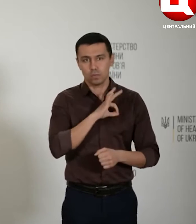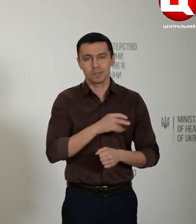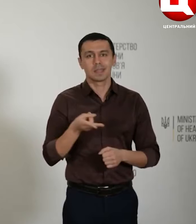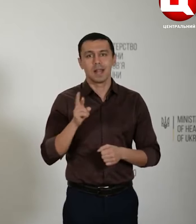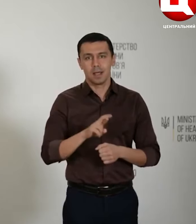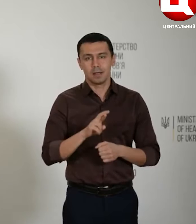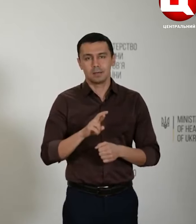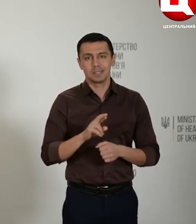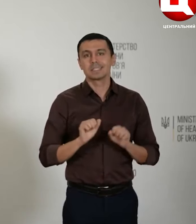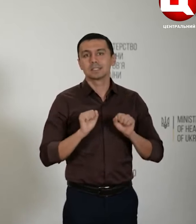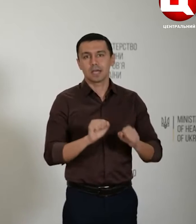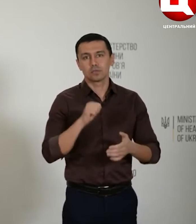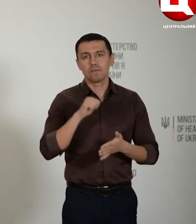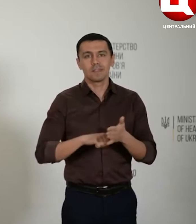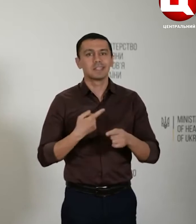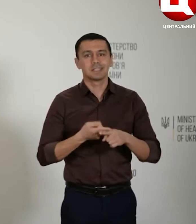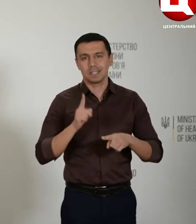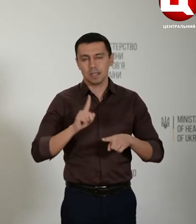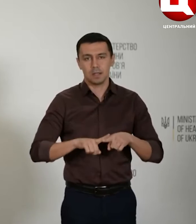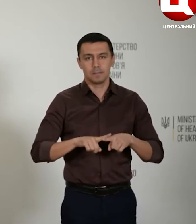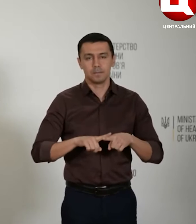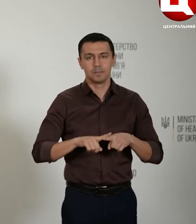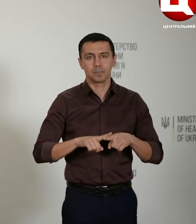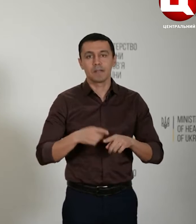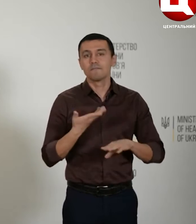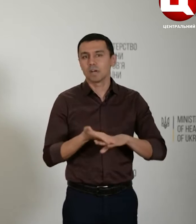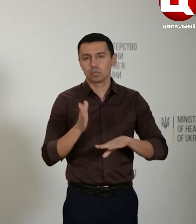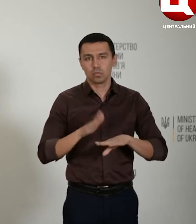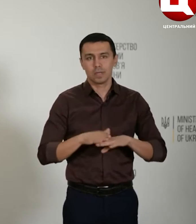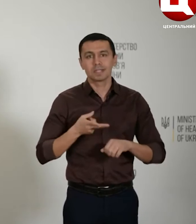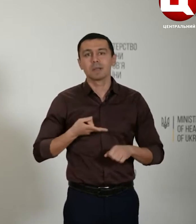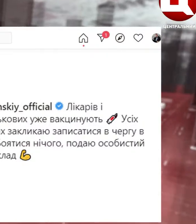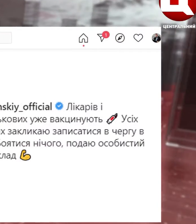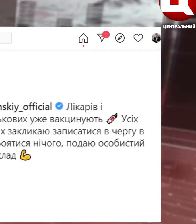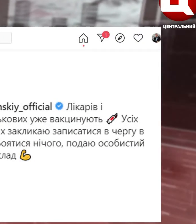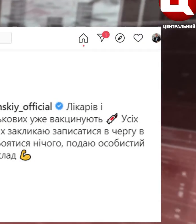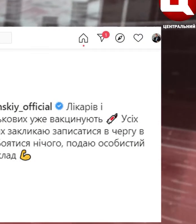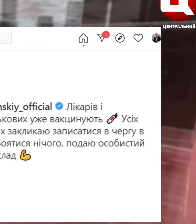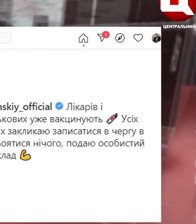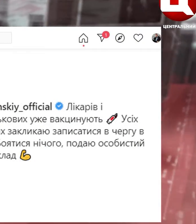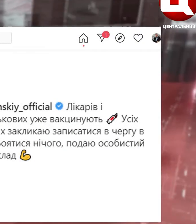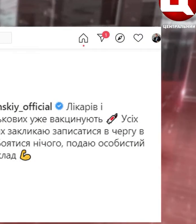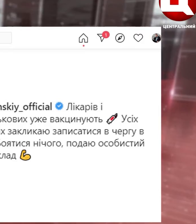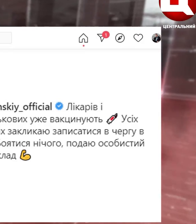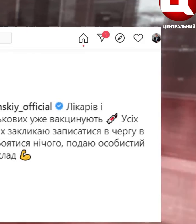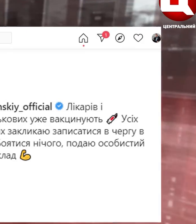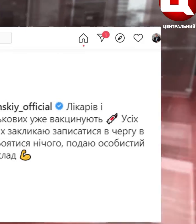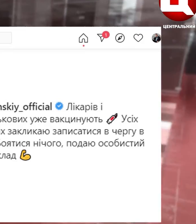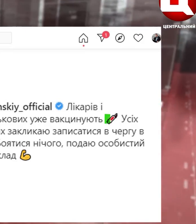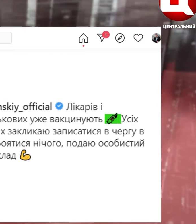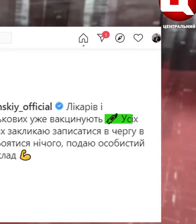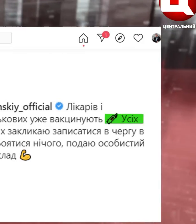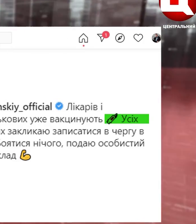для захисту від цієї важкої смертельної хвороби. Президент України Володимир Зеленський